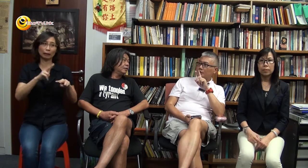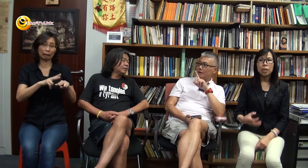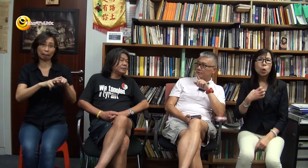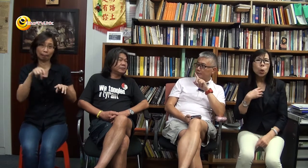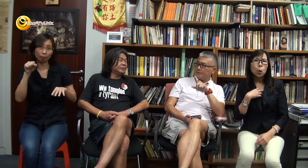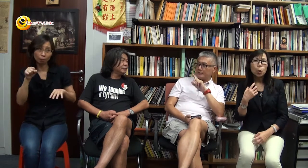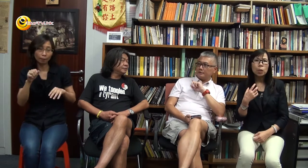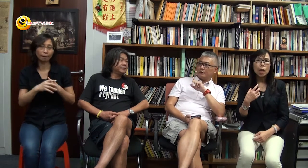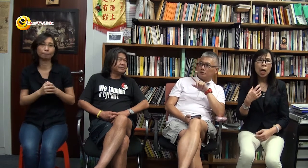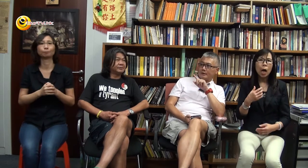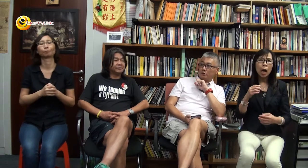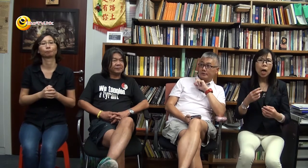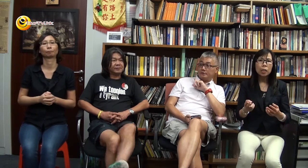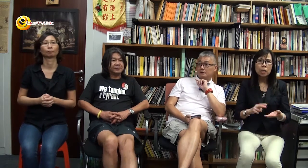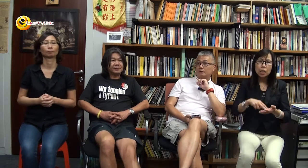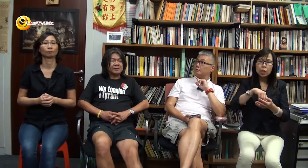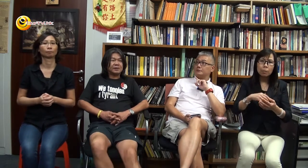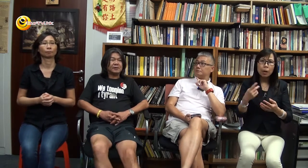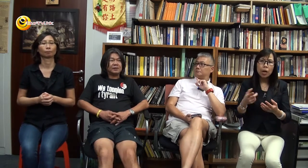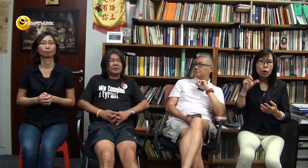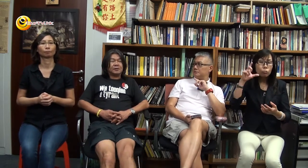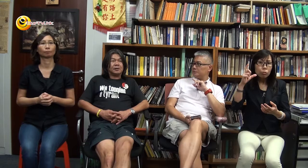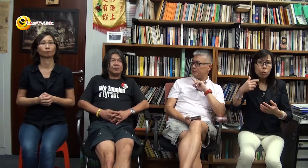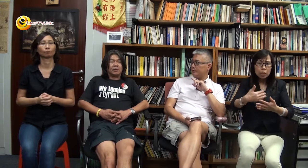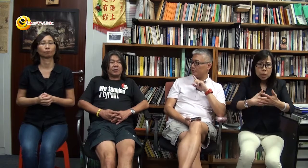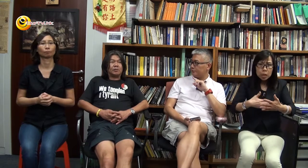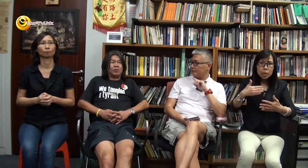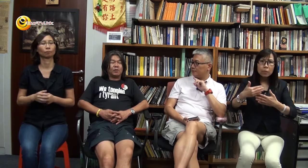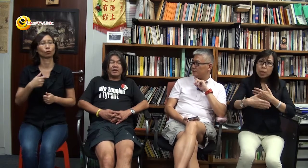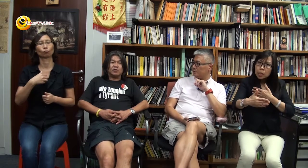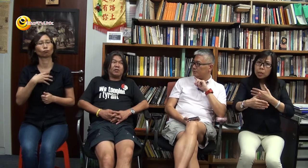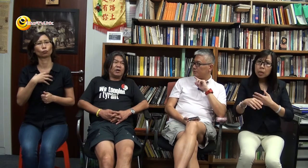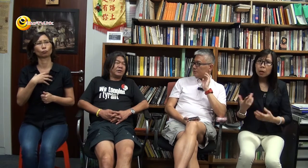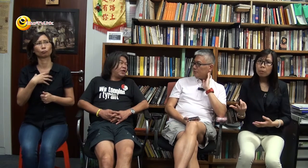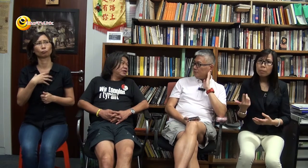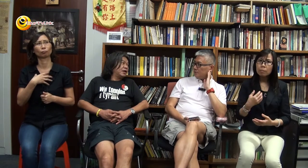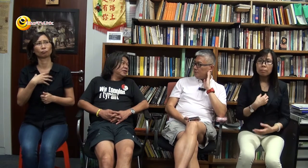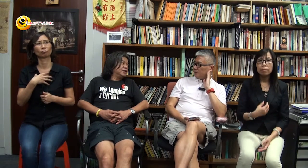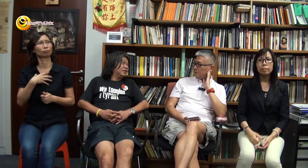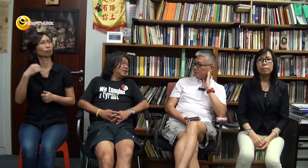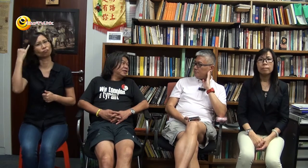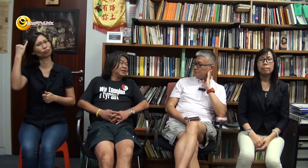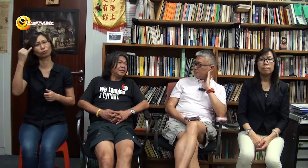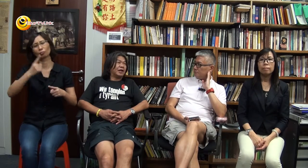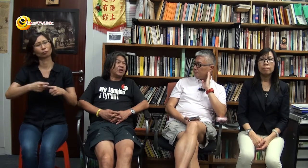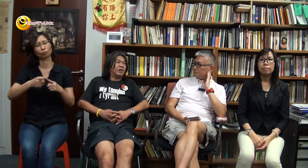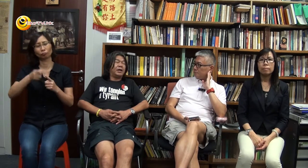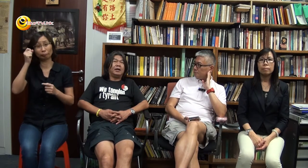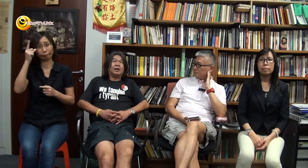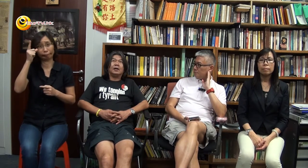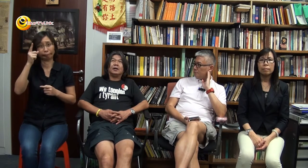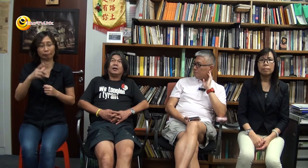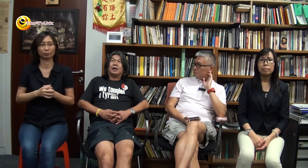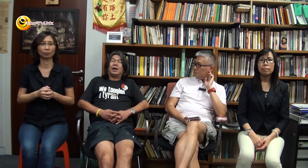係見張德康之前定之後？張德光之前之後咧，覺得？ 咁我覺得冇乜跡象喎，係真非常之突然嘅喎。係 咯， 因為鄧國